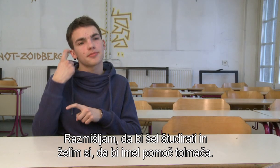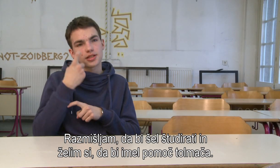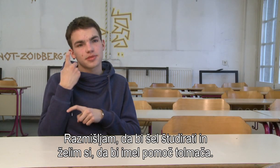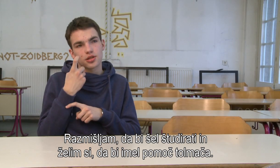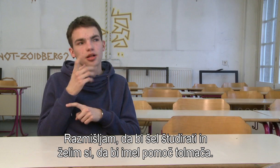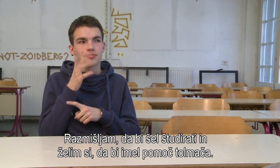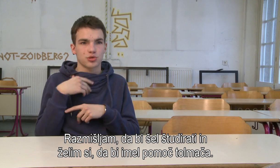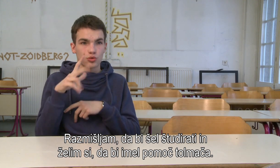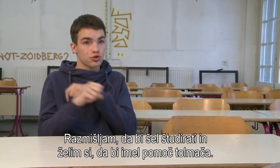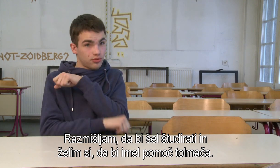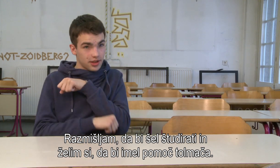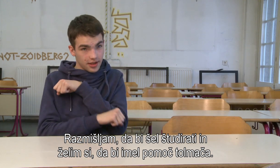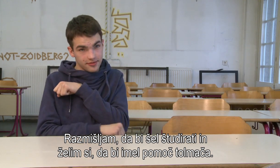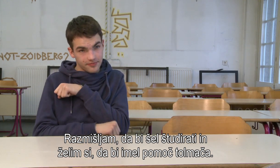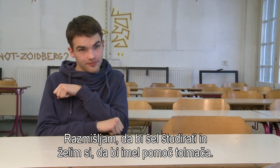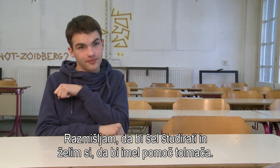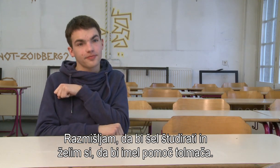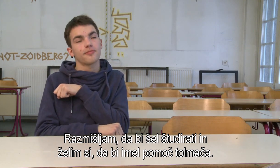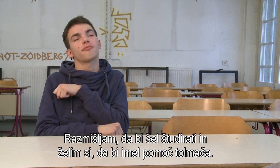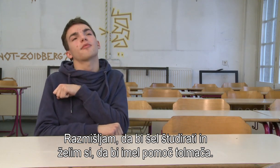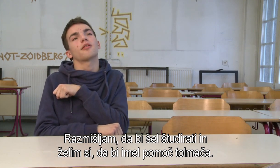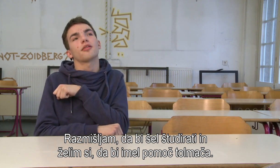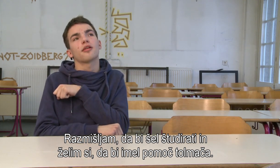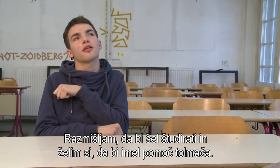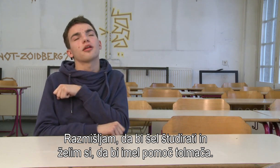Tudi sem jaz mislila, da bi šel študirati.